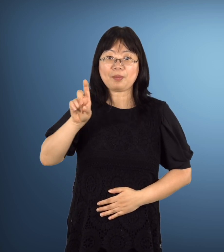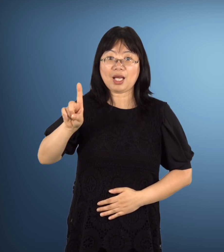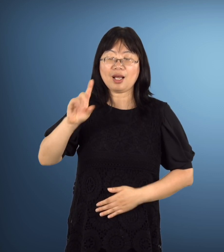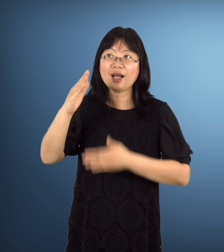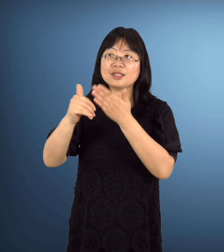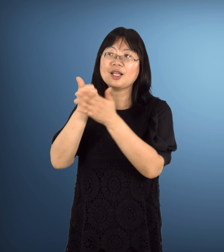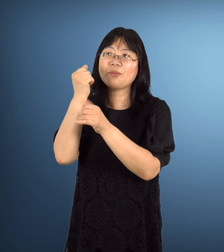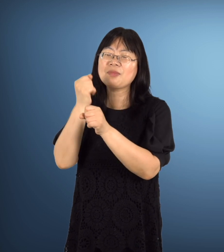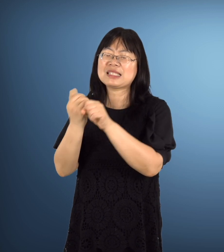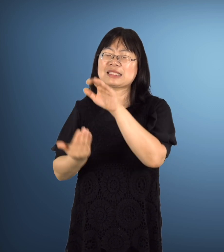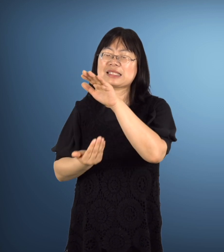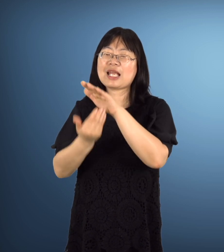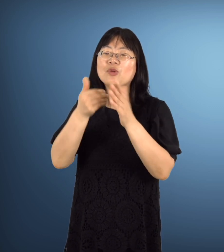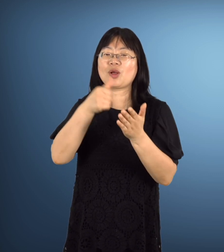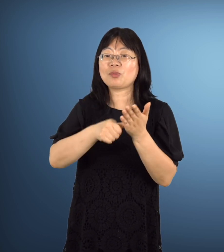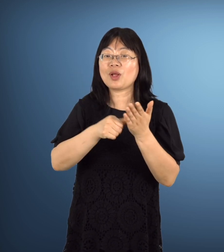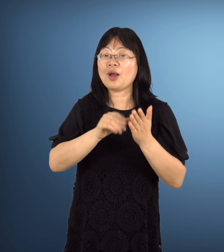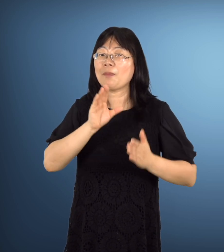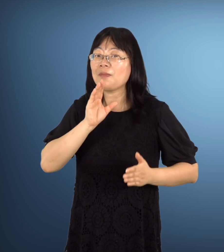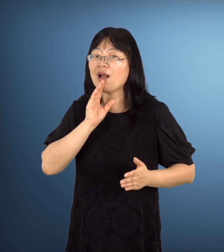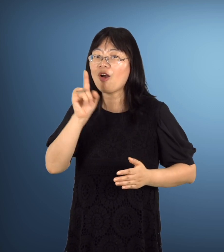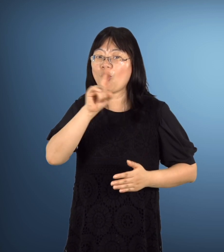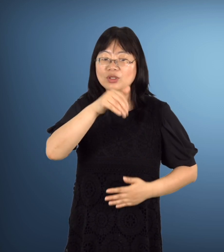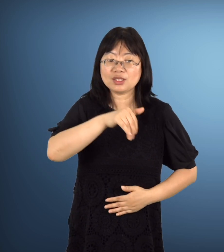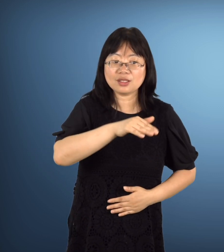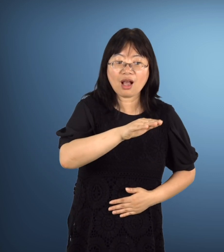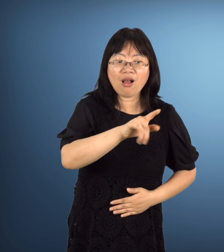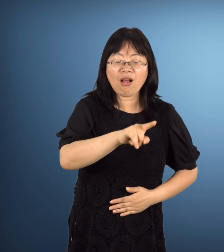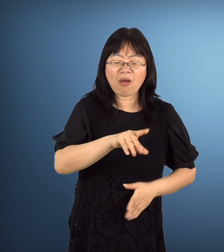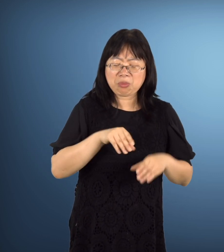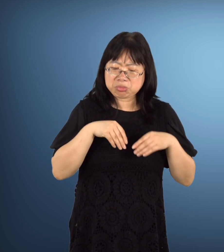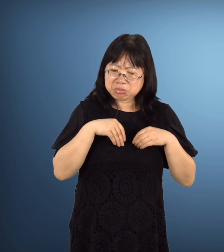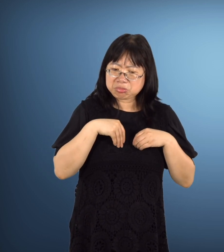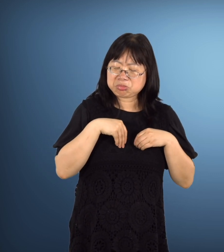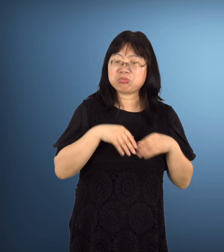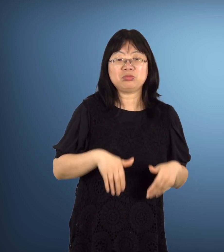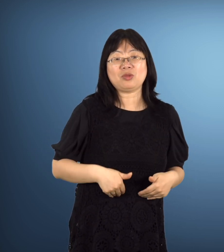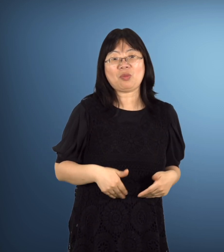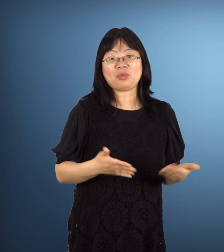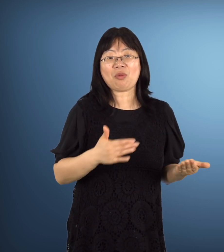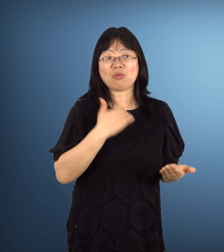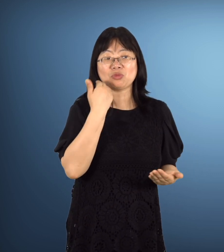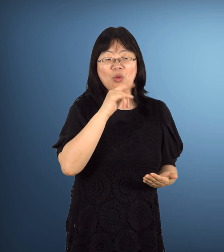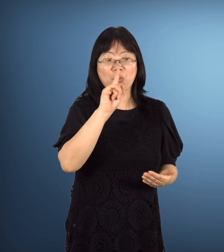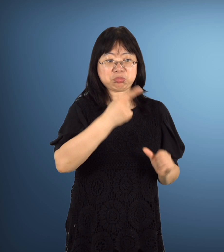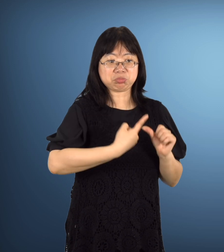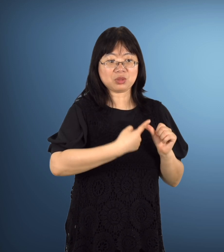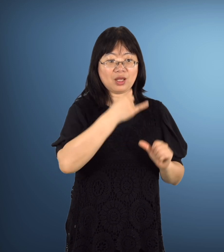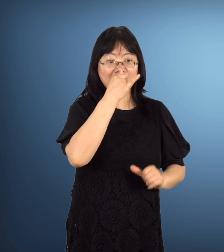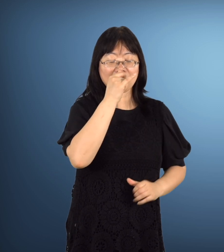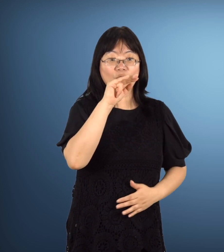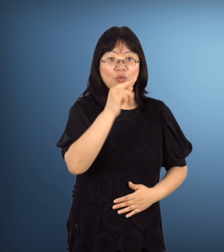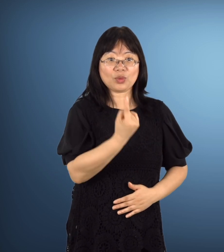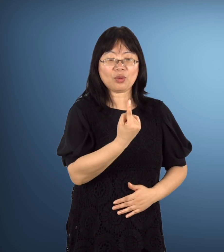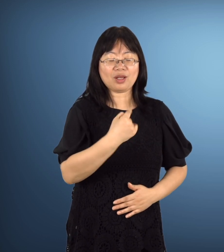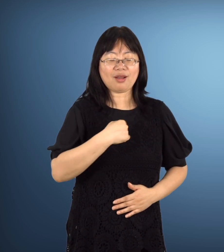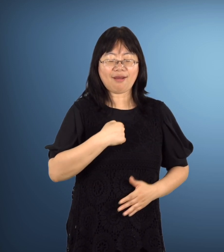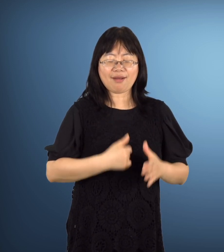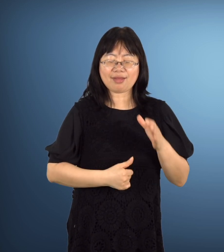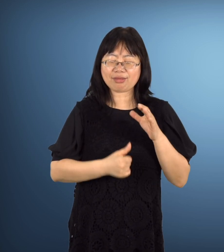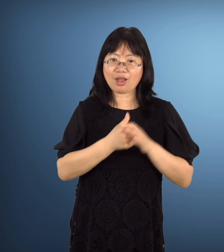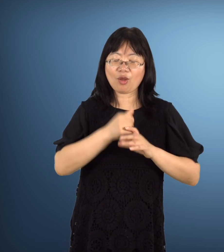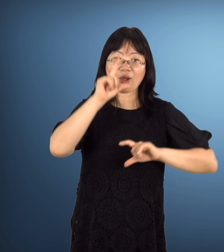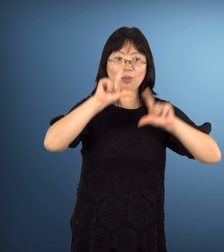걸작품이에요. 어디 가서 꿀릴 이유가 전혀 없어요. 누가 뭐라 그런들